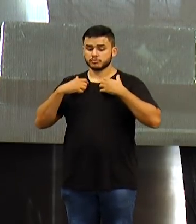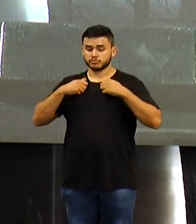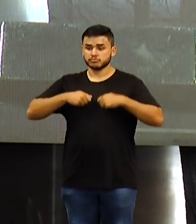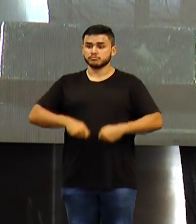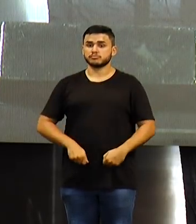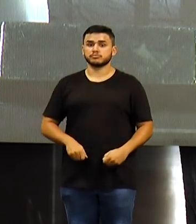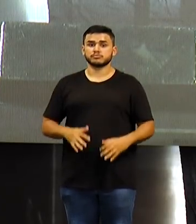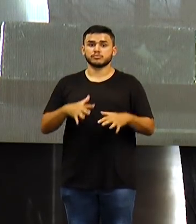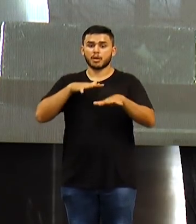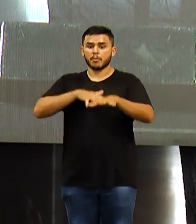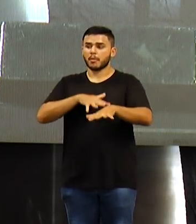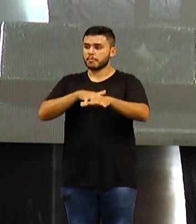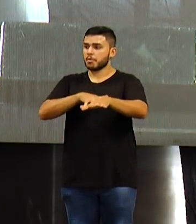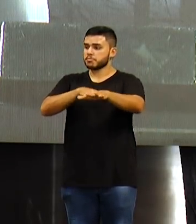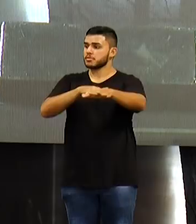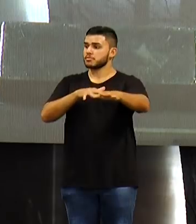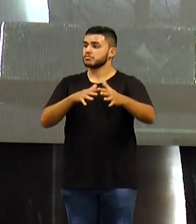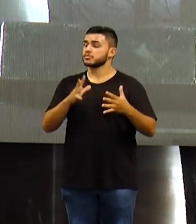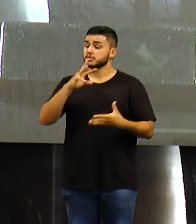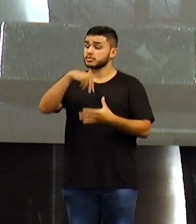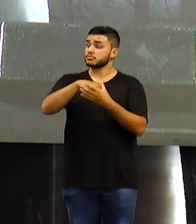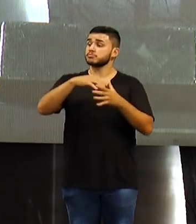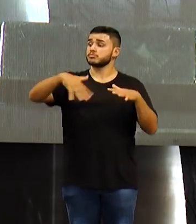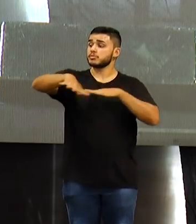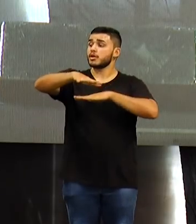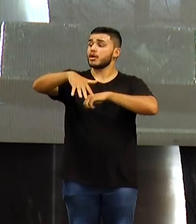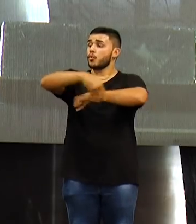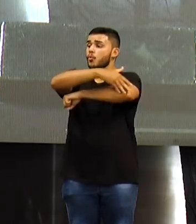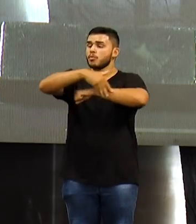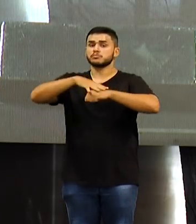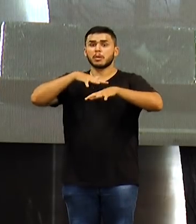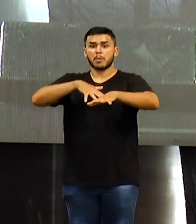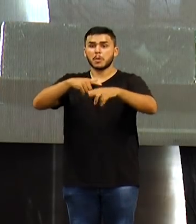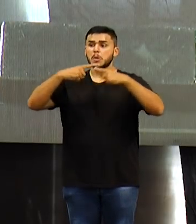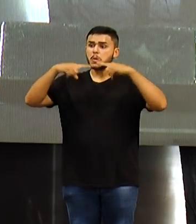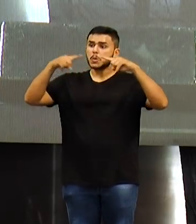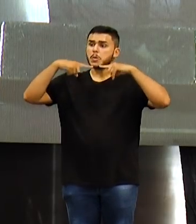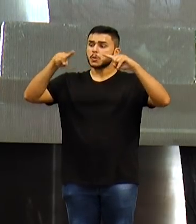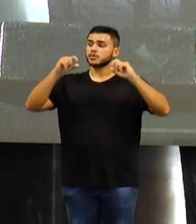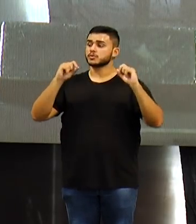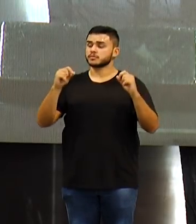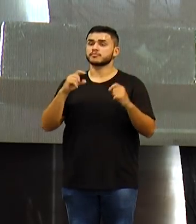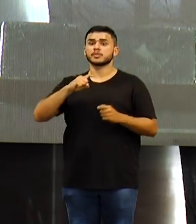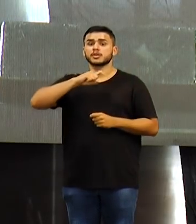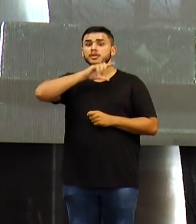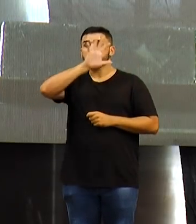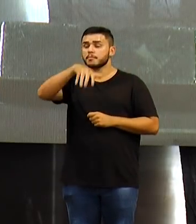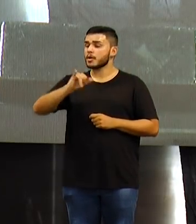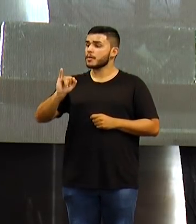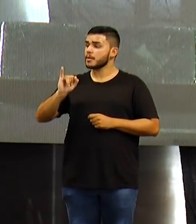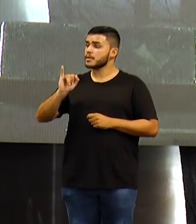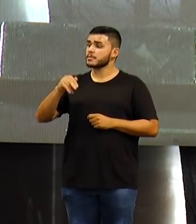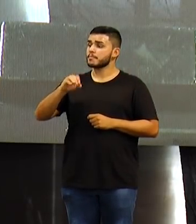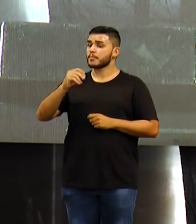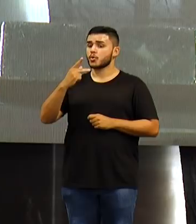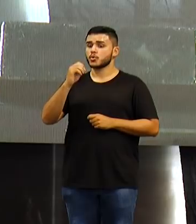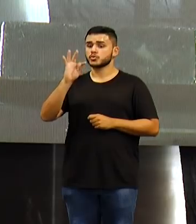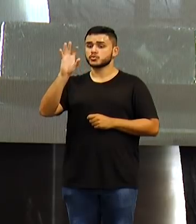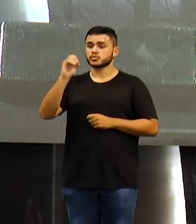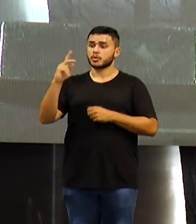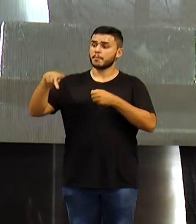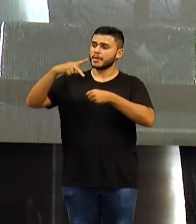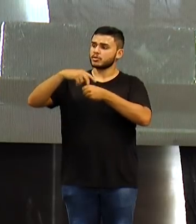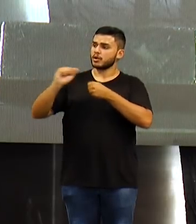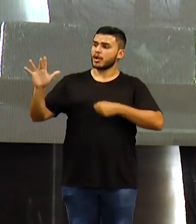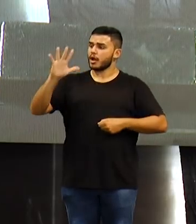os coletes e ficavam no meio da rua protestando. Entendeu? Protestando contra o quê? Contra os impostos, contra a queda da